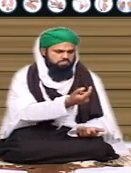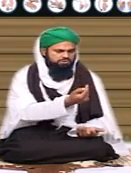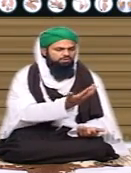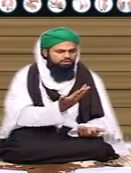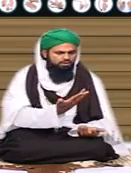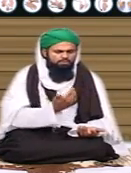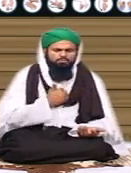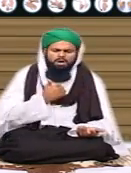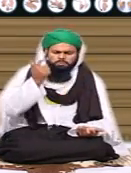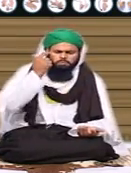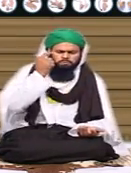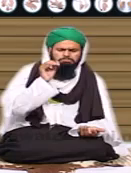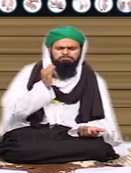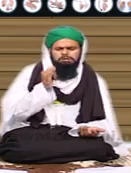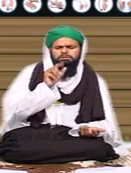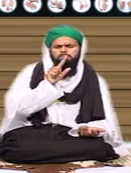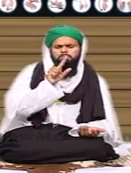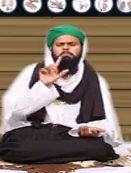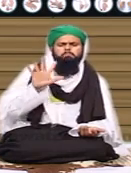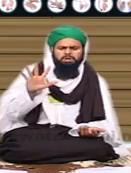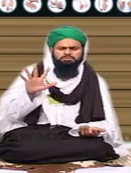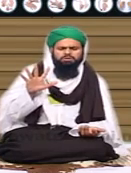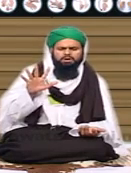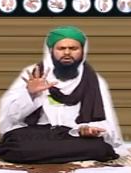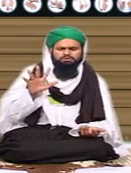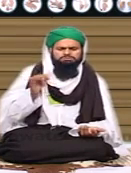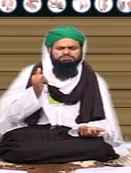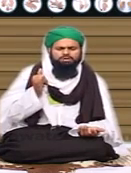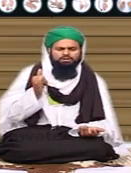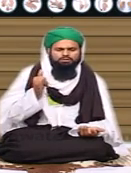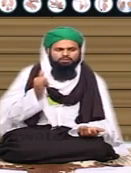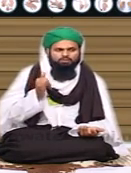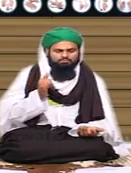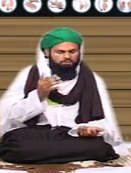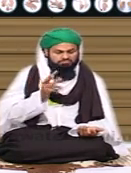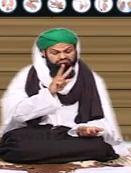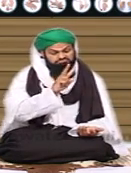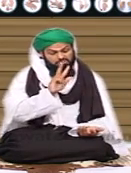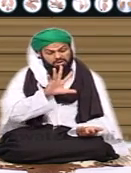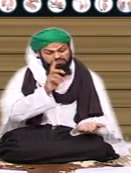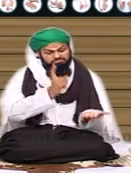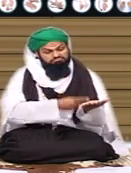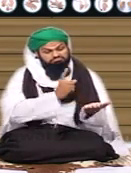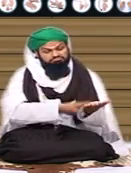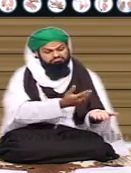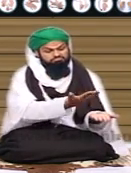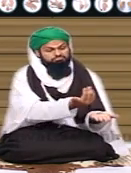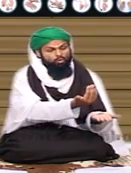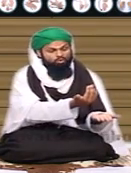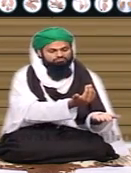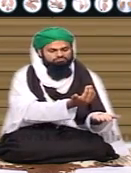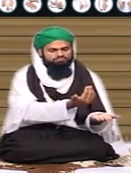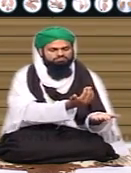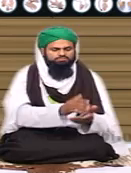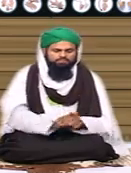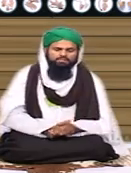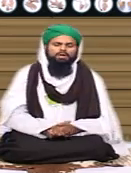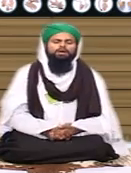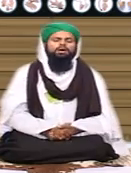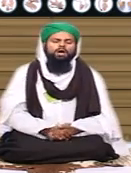کرایہ ہوگا، آپ نے سوچا تھا کہ 15 ٹھیک ہے واجبی 15 دے دیں، اور وہ پھر اکڑ کے کھڑا ہو جاتا ہے۔ تو ویسے بھی جو بھی کام